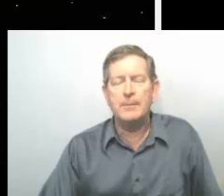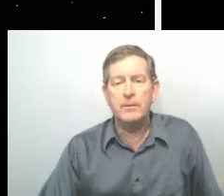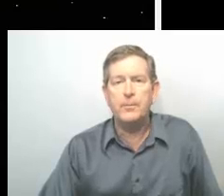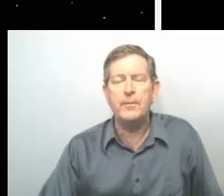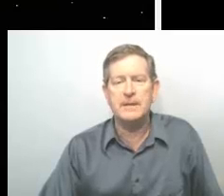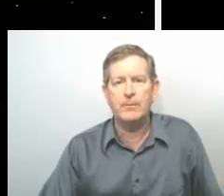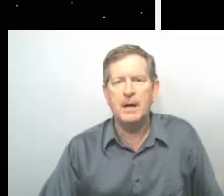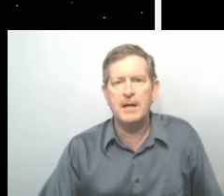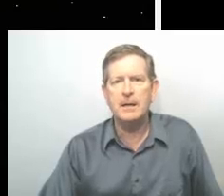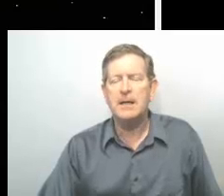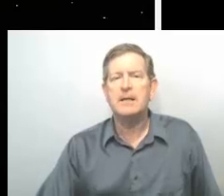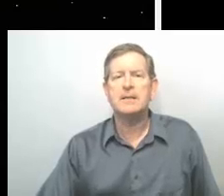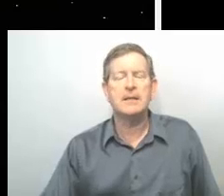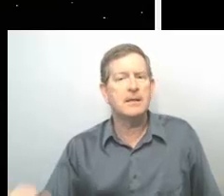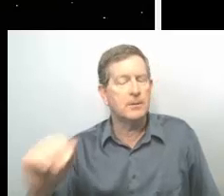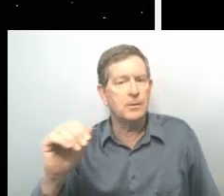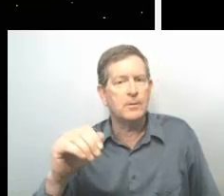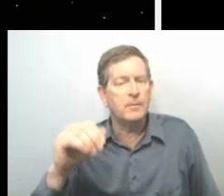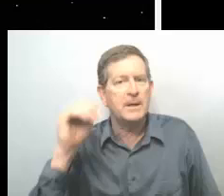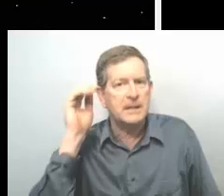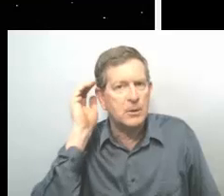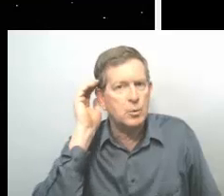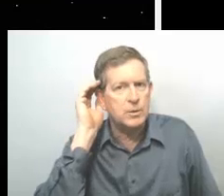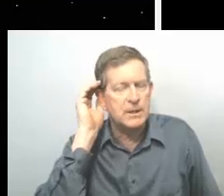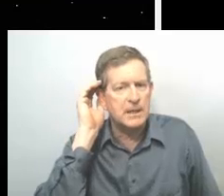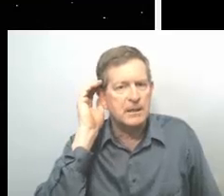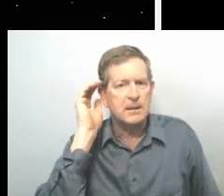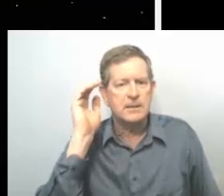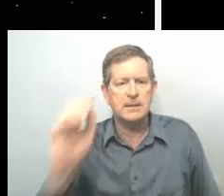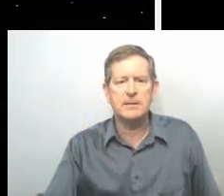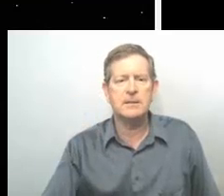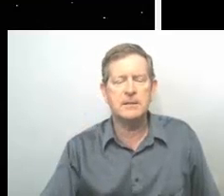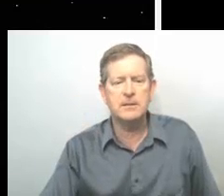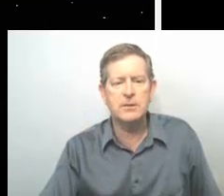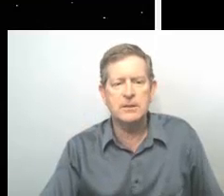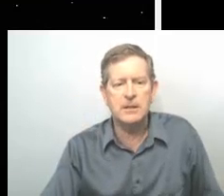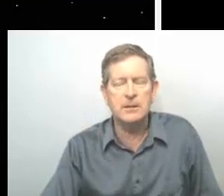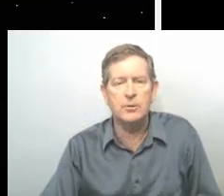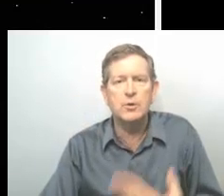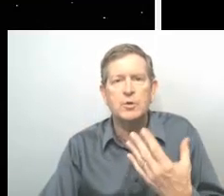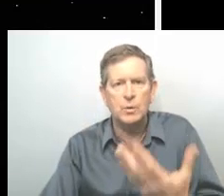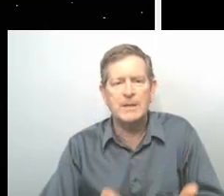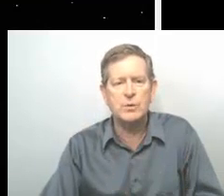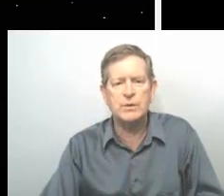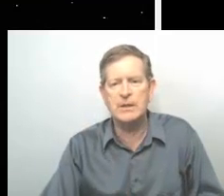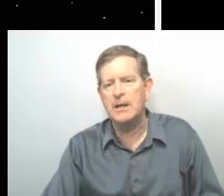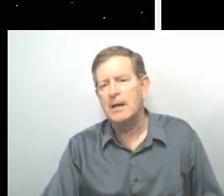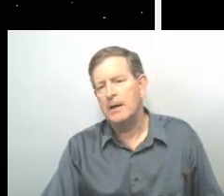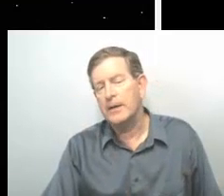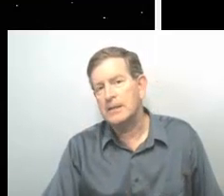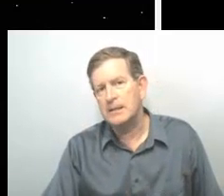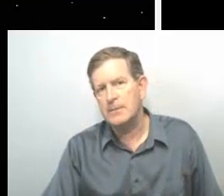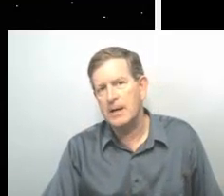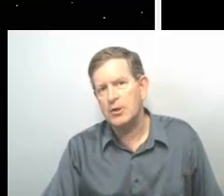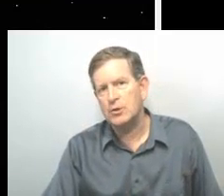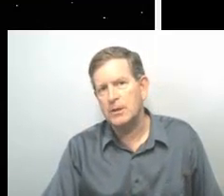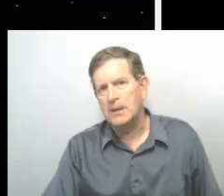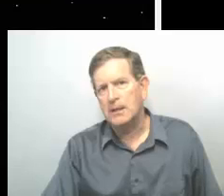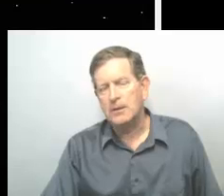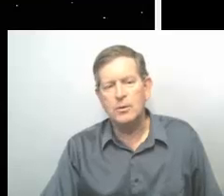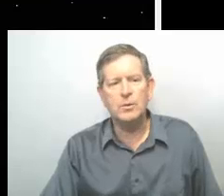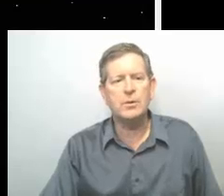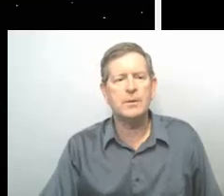plus valable que vous pouvez avoir, c'est le fait d'écouter. C'est le son associé avec ces